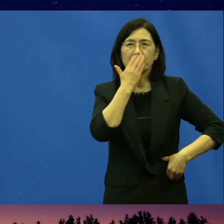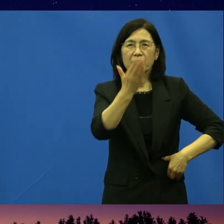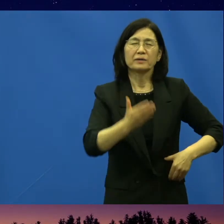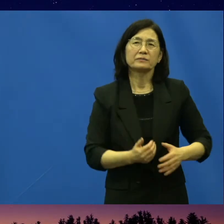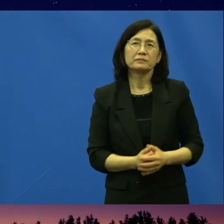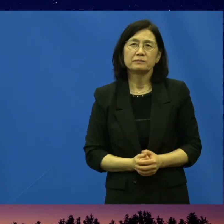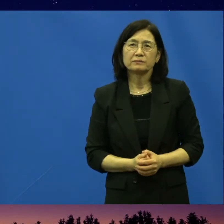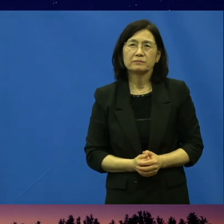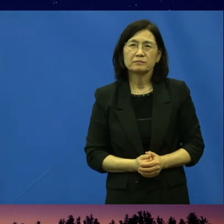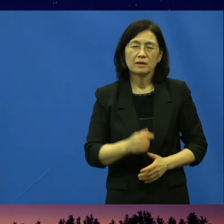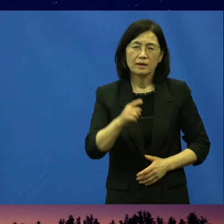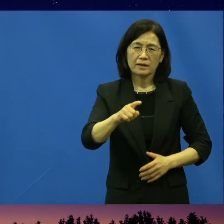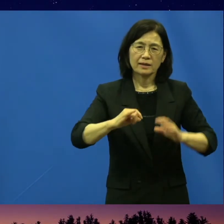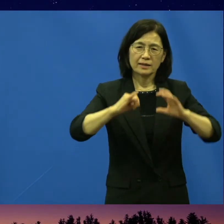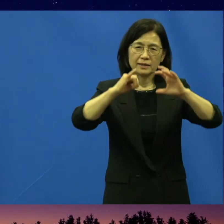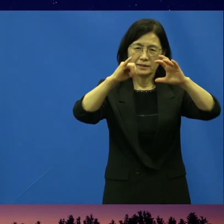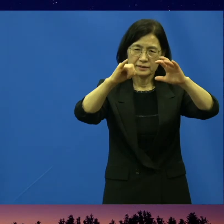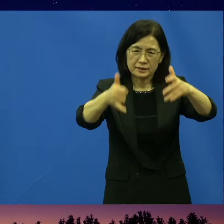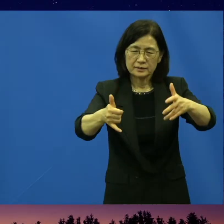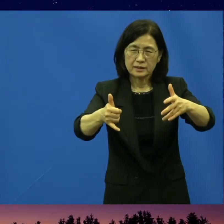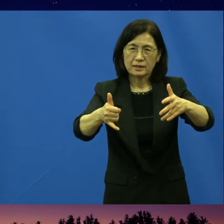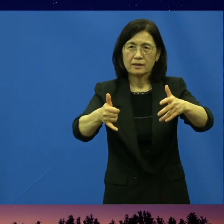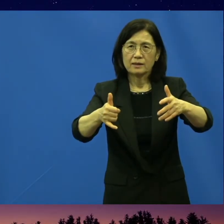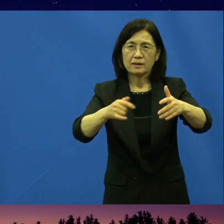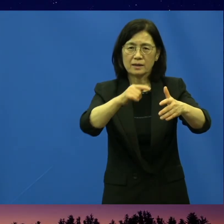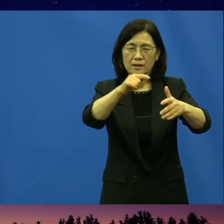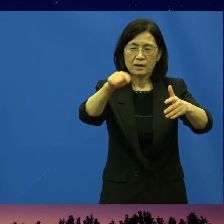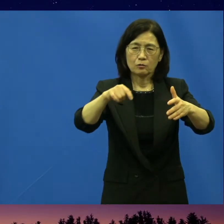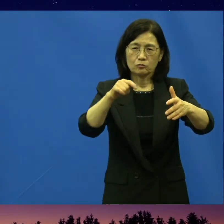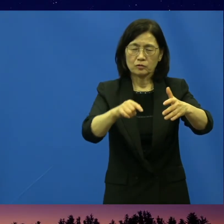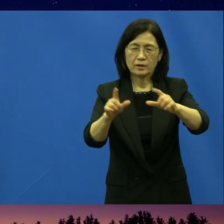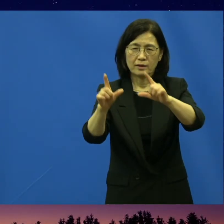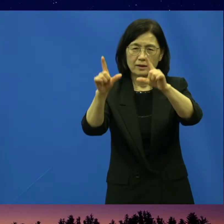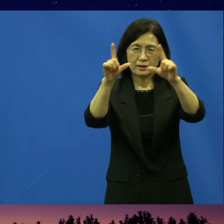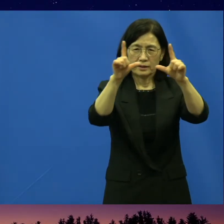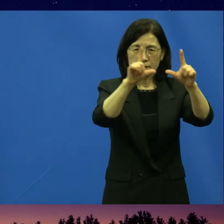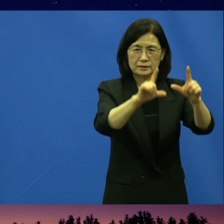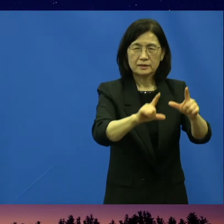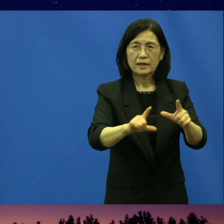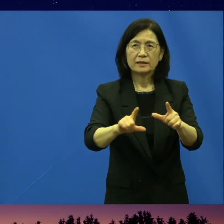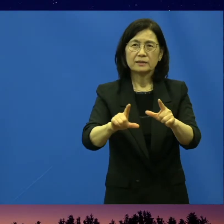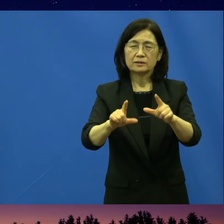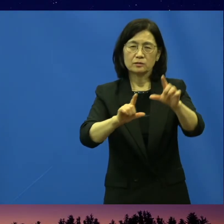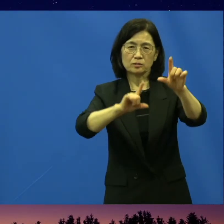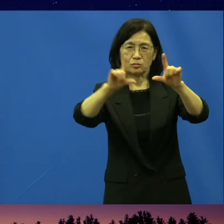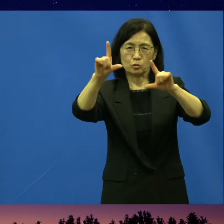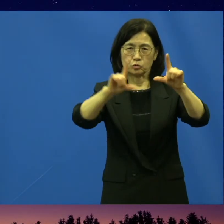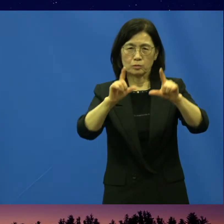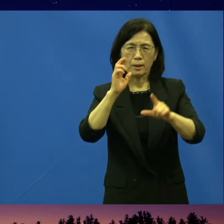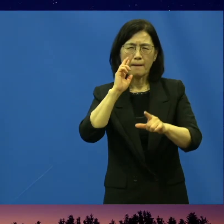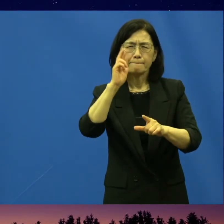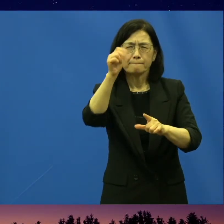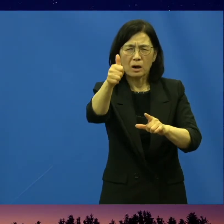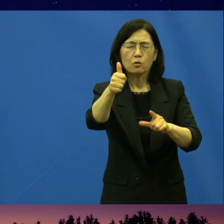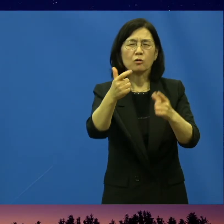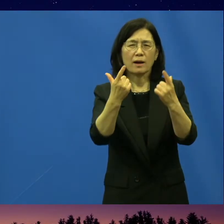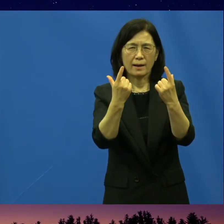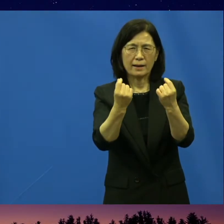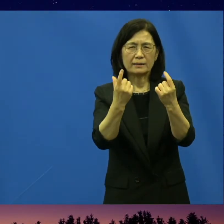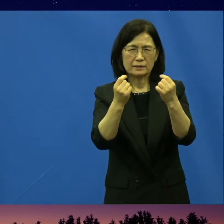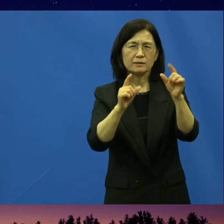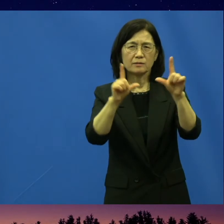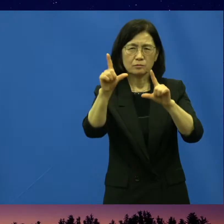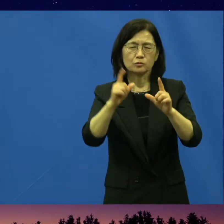여러분 우리가 이 세상 속에서 우리가 살아가야 될 모습이 바로 그런 모습이에요. 여러분 오늘날을 살려주신다면 살려주실